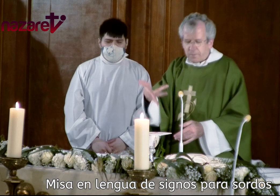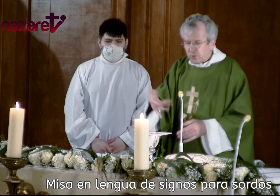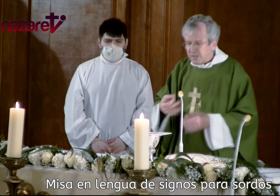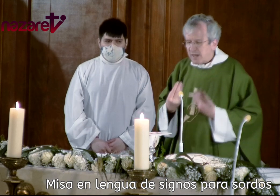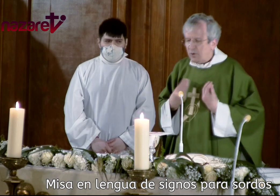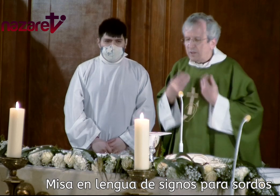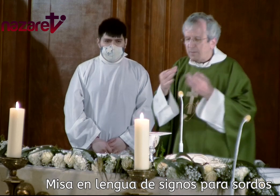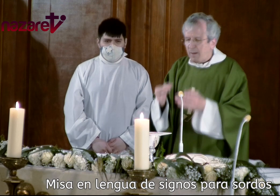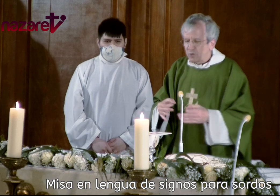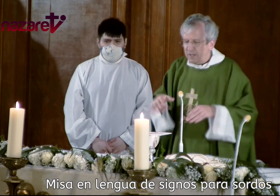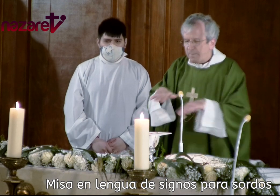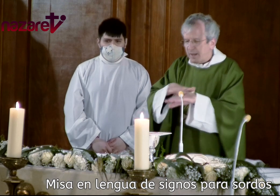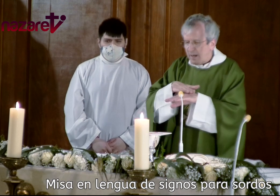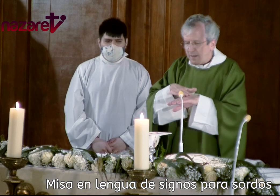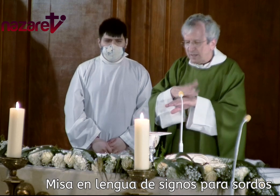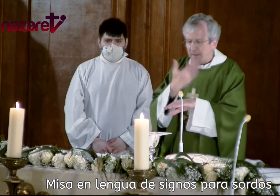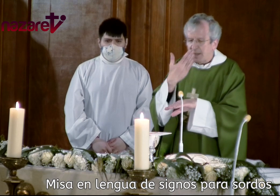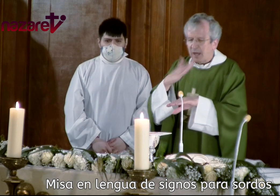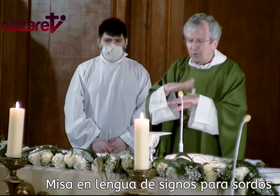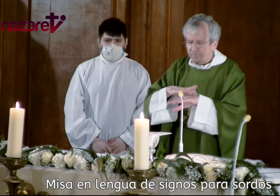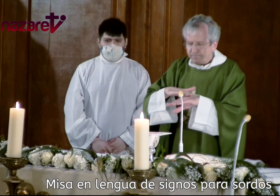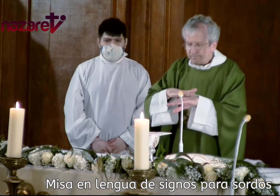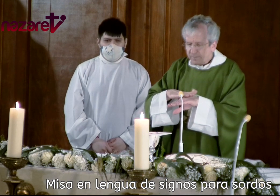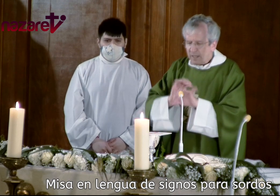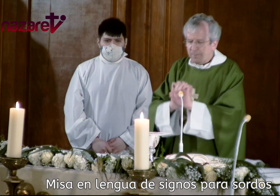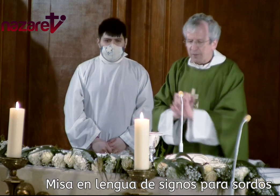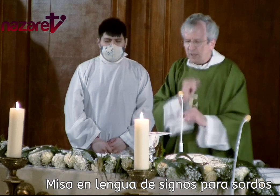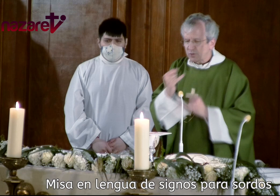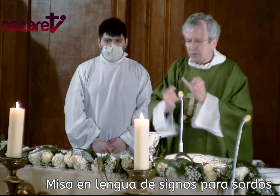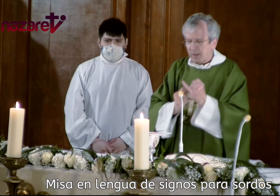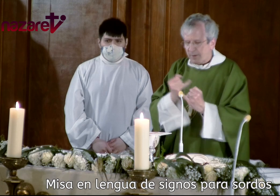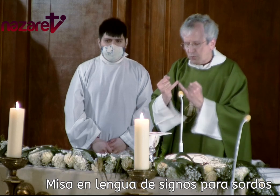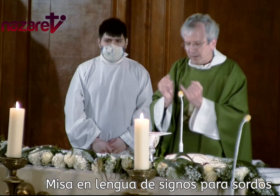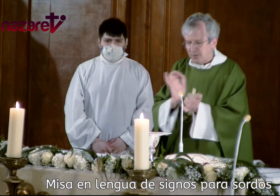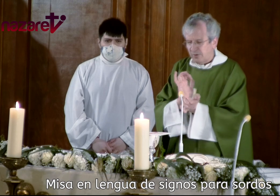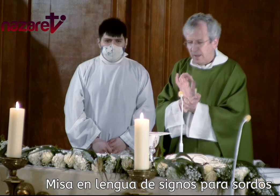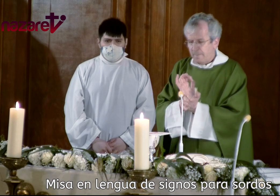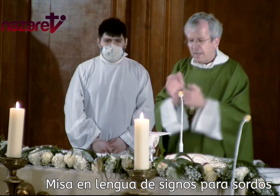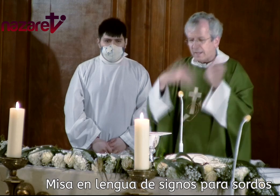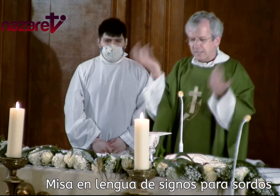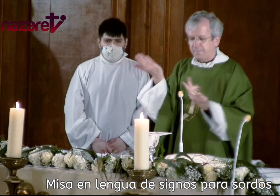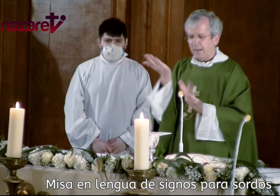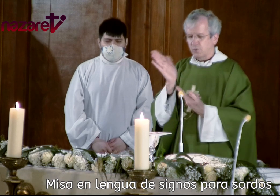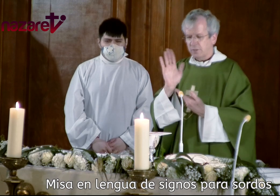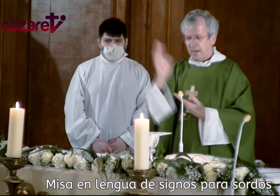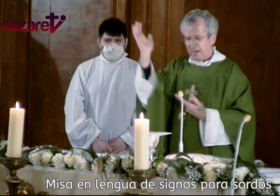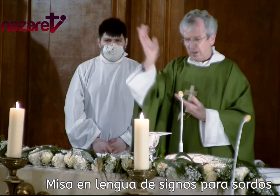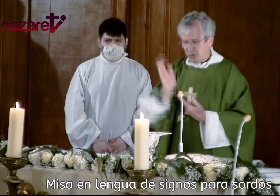por tu misericordia vivamos siempre libres de pecado y protegidos de toda perturbación mientras esperamos la gloriosa